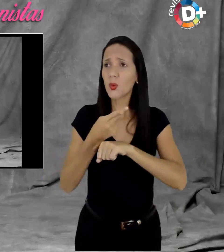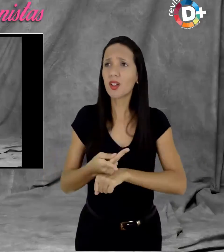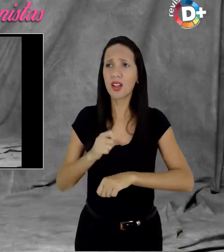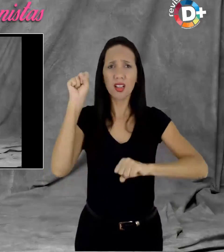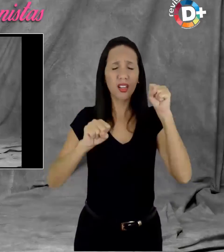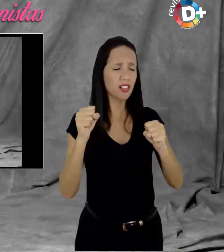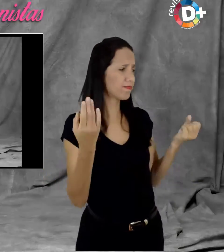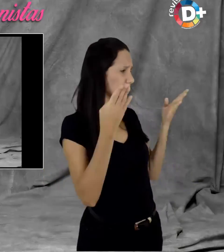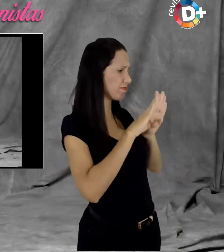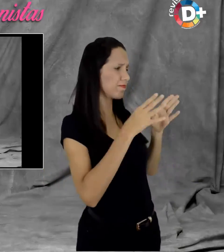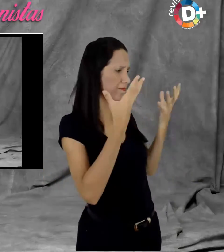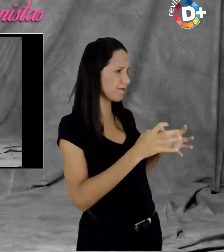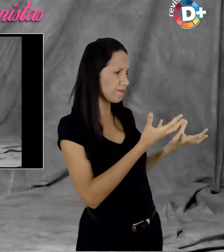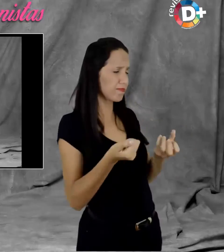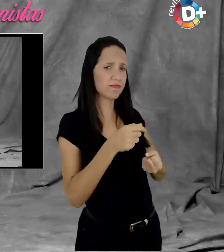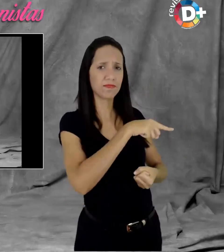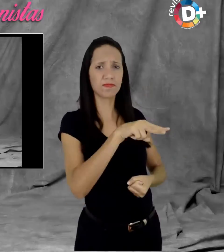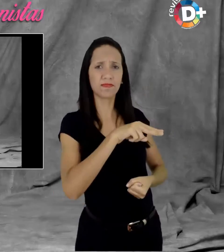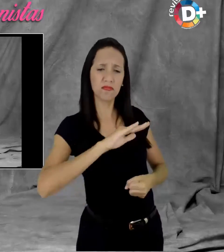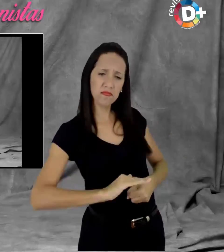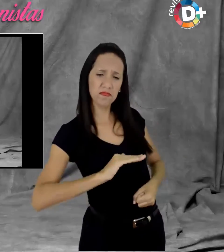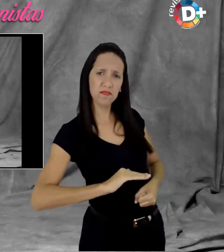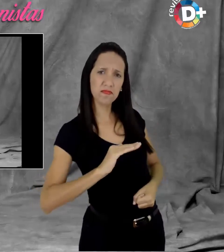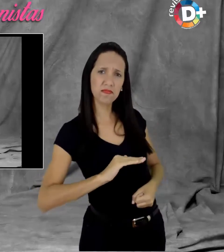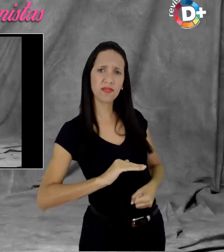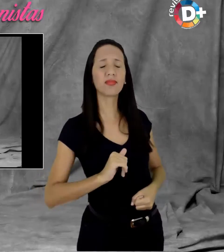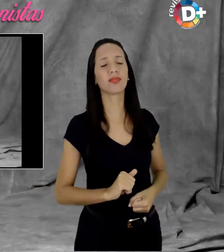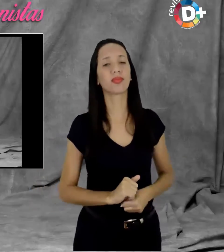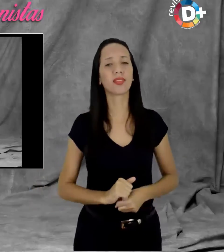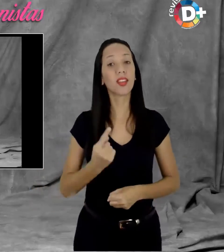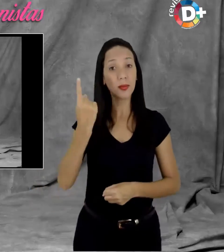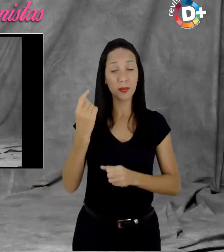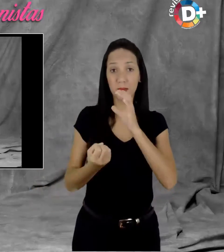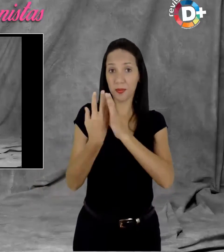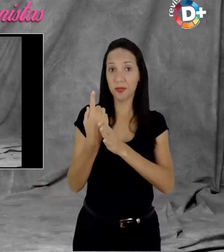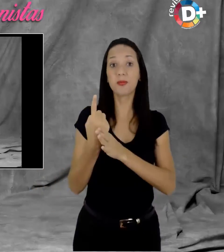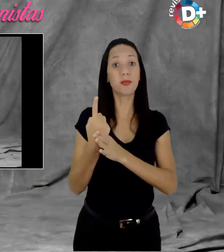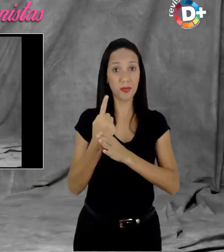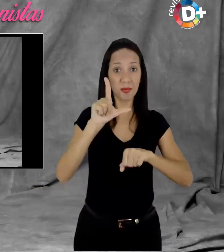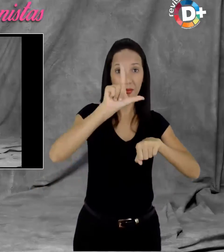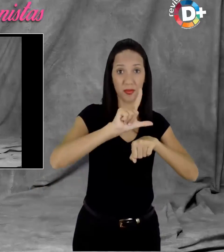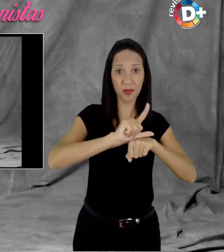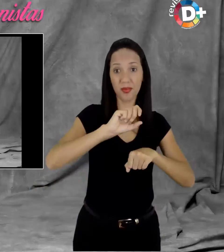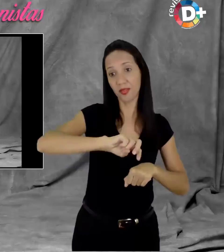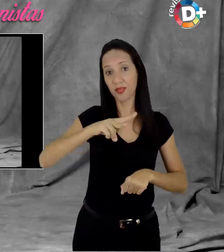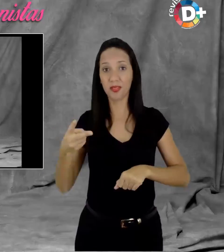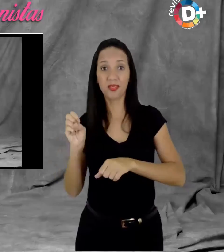Então, optamos por abrir o quiosque no Shopping Eldorado, que depois evoluiu para uma loja. Meu pai